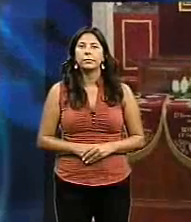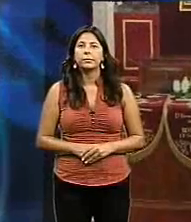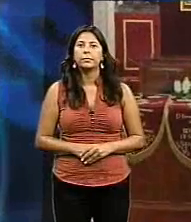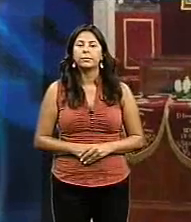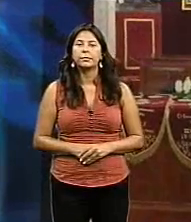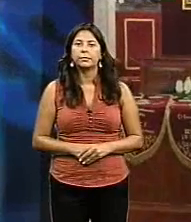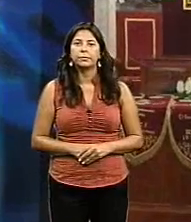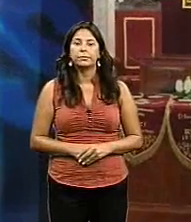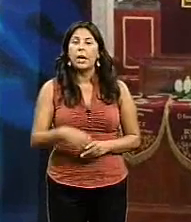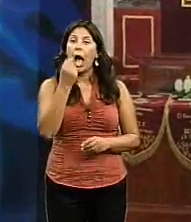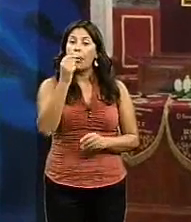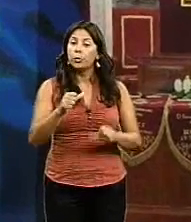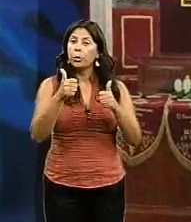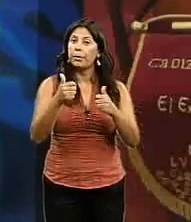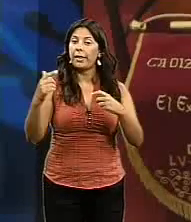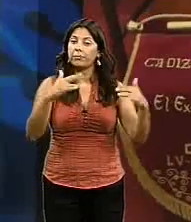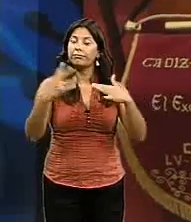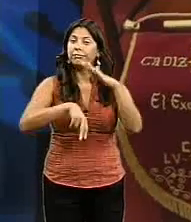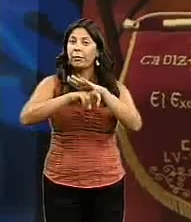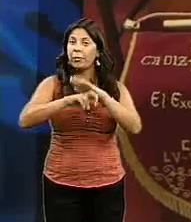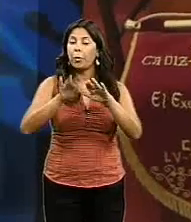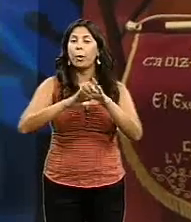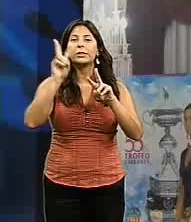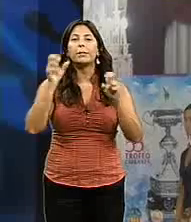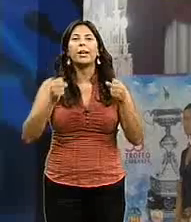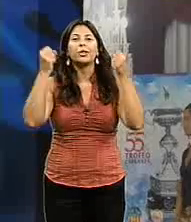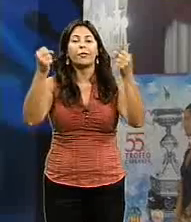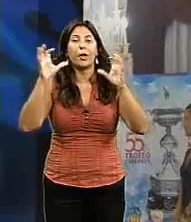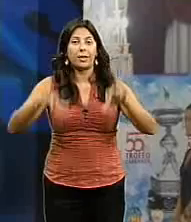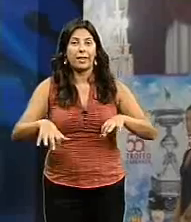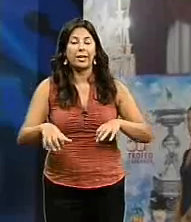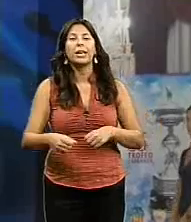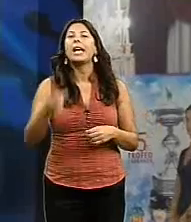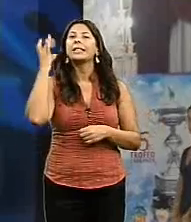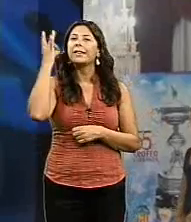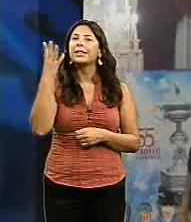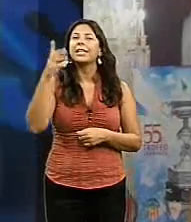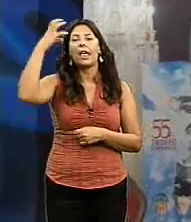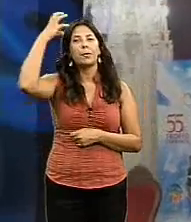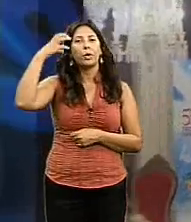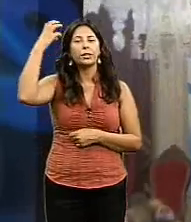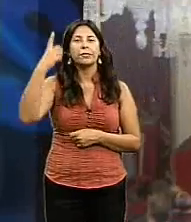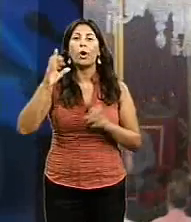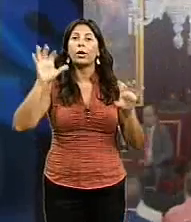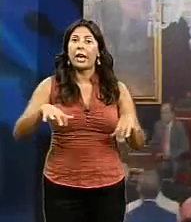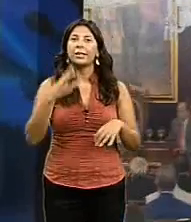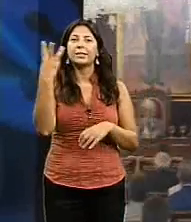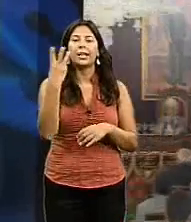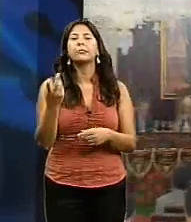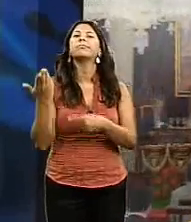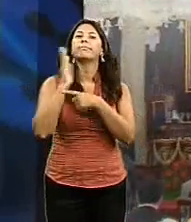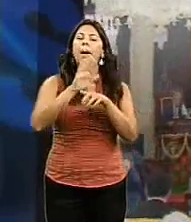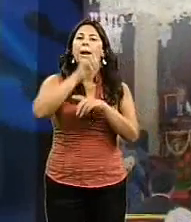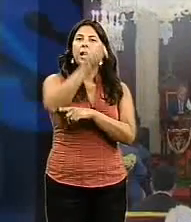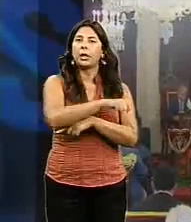A punto de disputar los partidos por el Trofeo Carranza, Sevilla, Deportivo y Cádiz participan en la recepción institucional previa a la